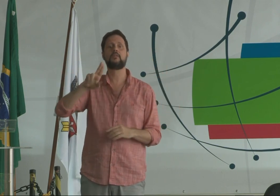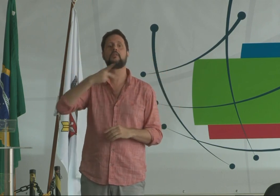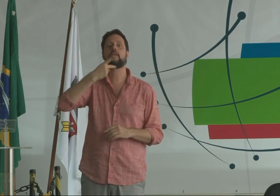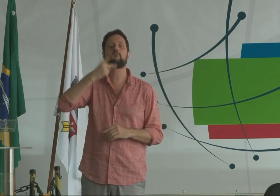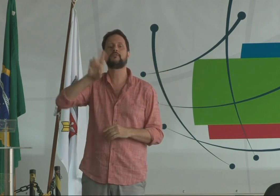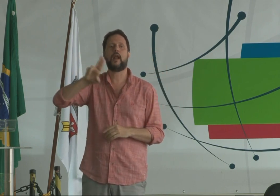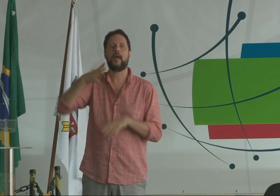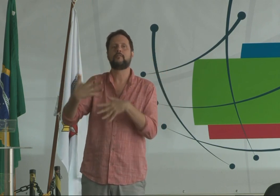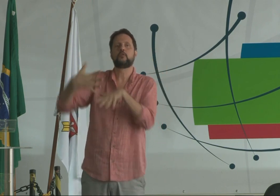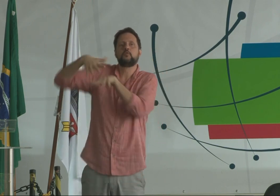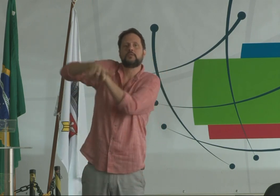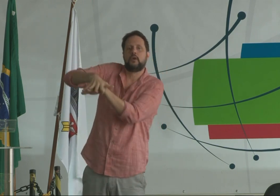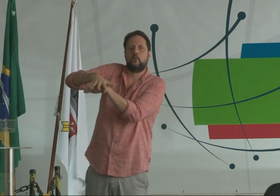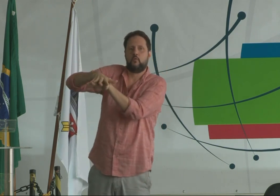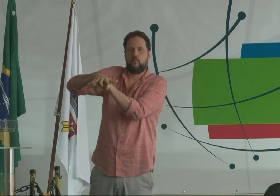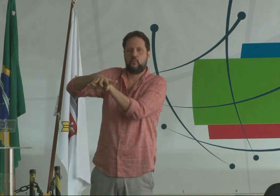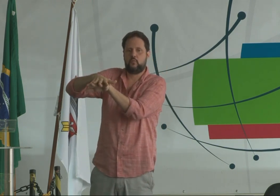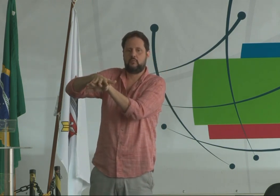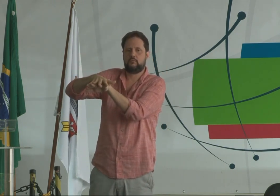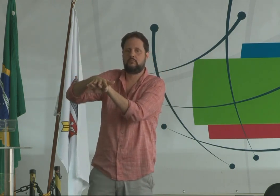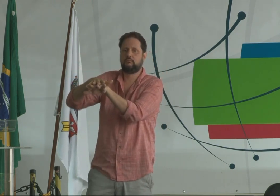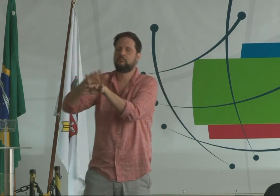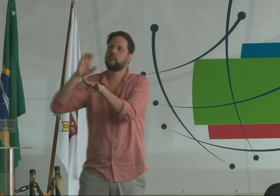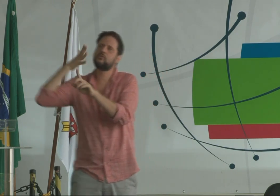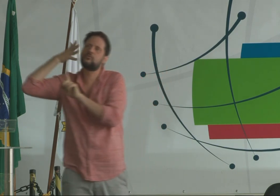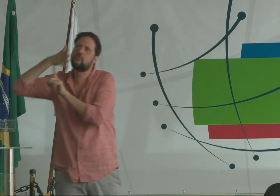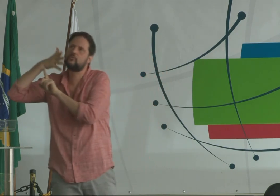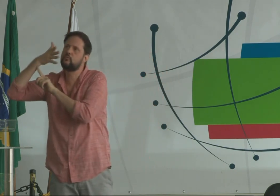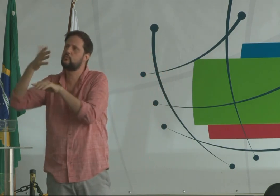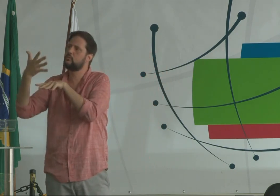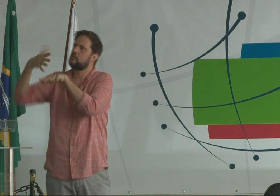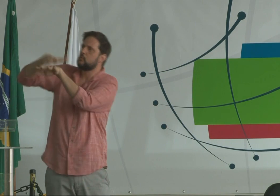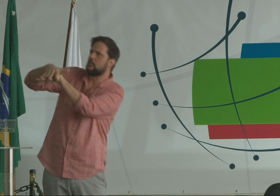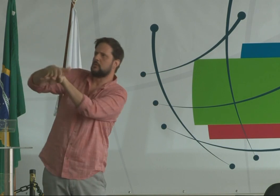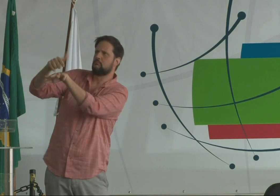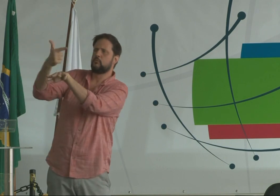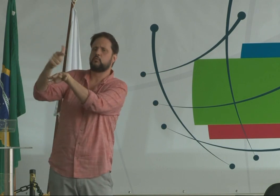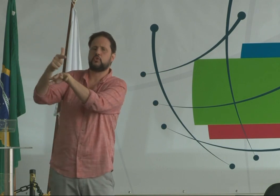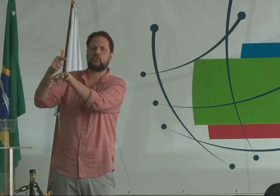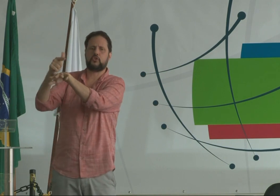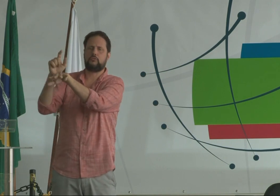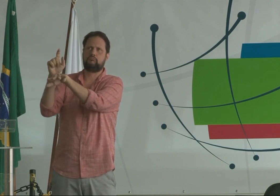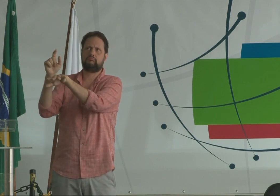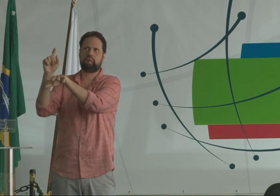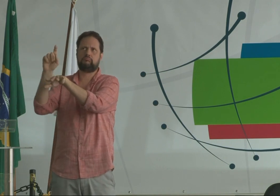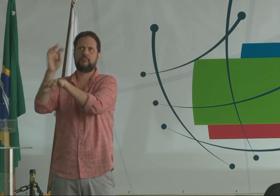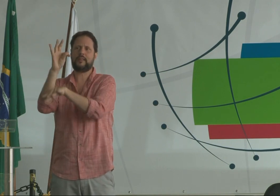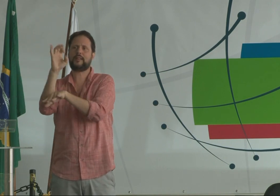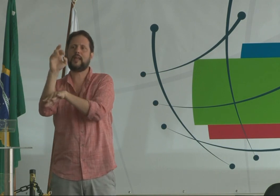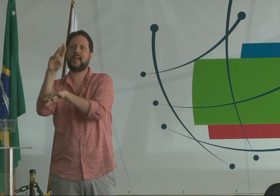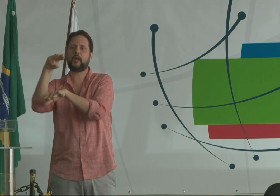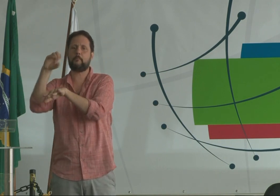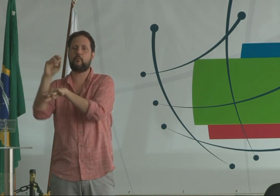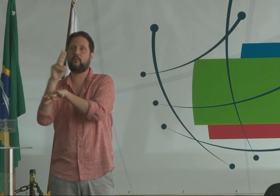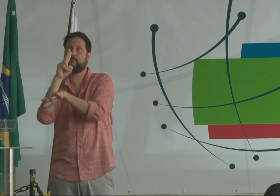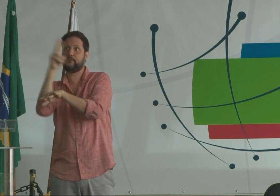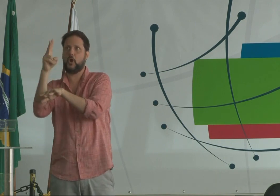naquele período que eu estudei nas escolas básicas, não era ainda o processo de inclusão, especificamente. Então, não tinha essas políticas